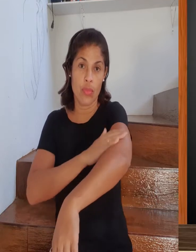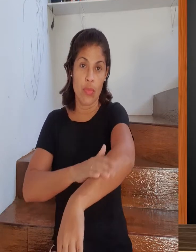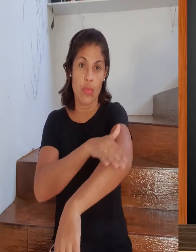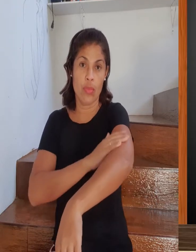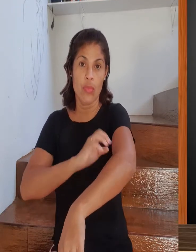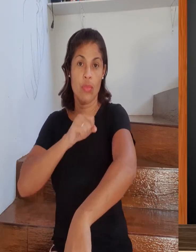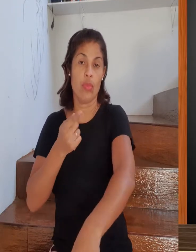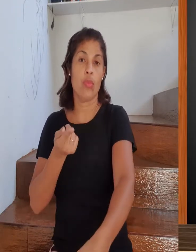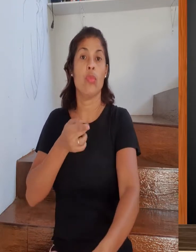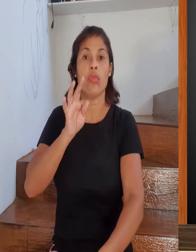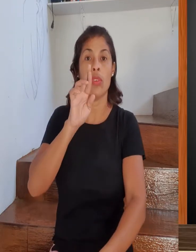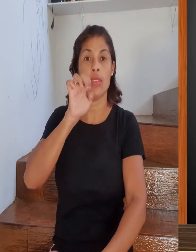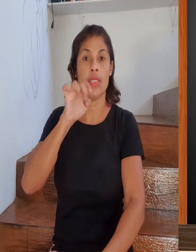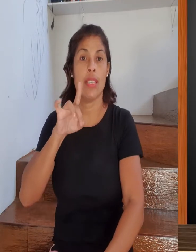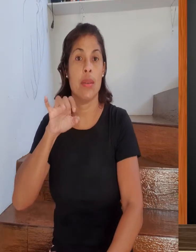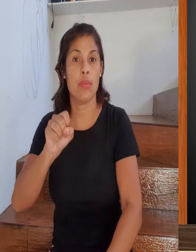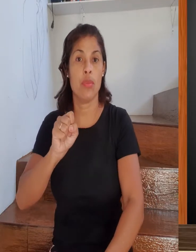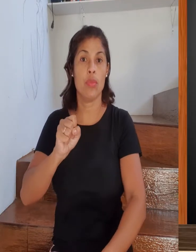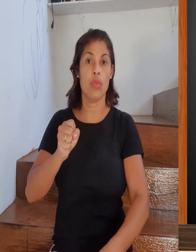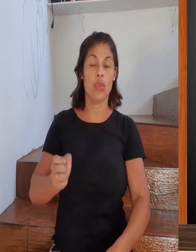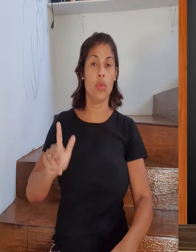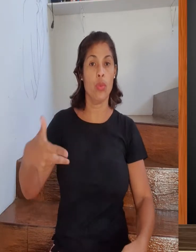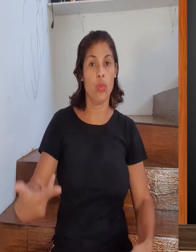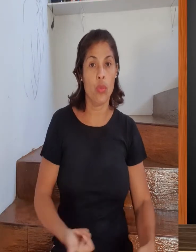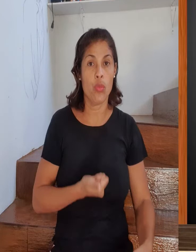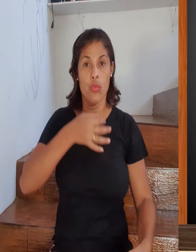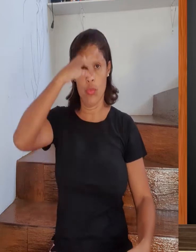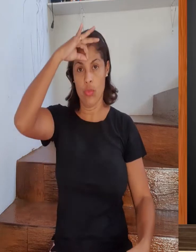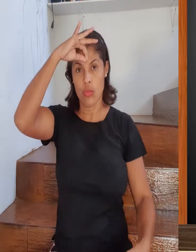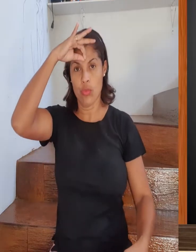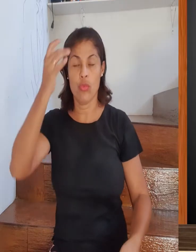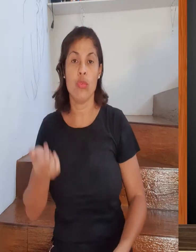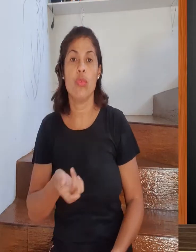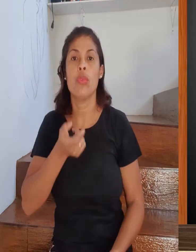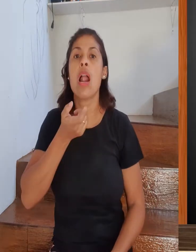tópico, transdérmico, transvaginal, sublingual,